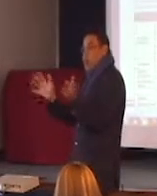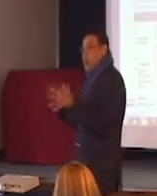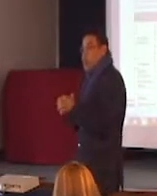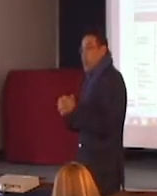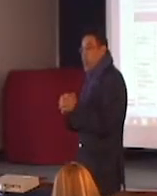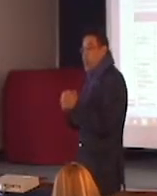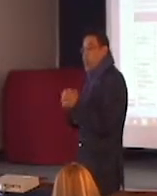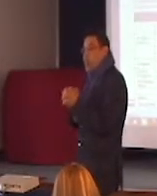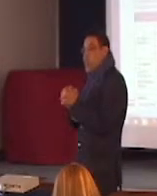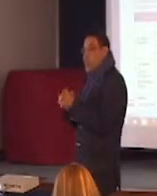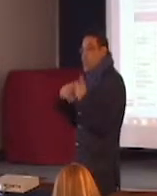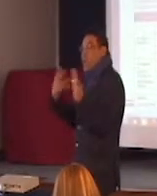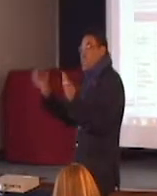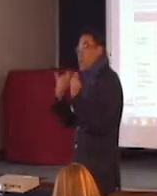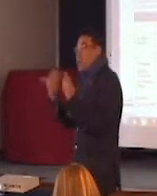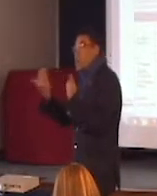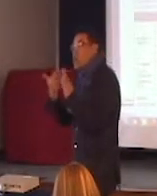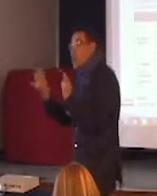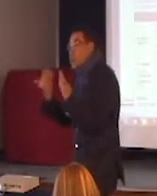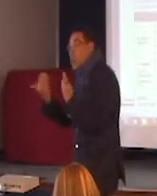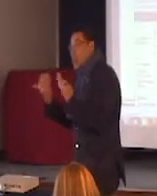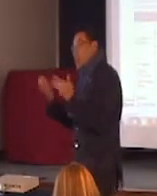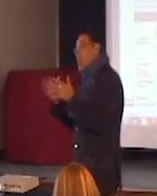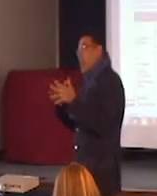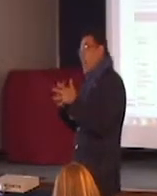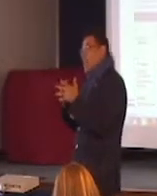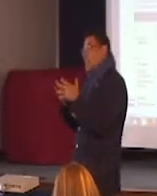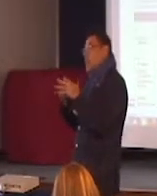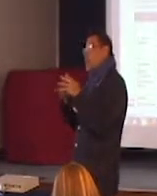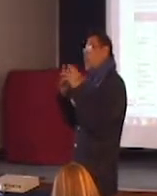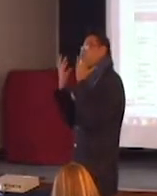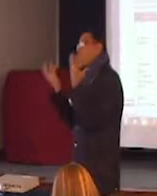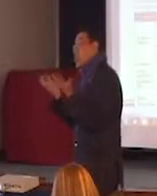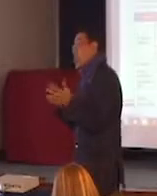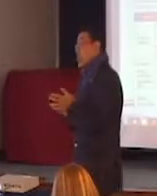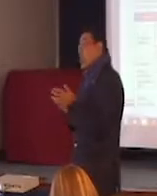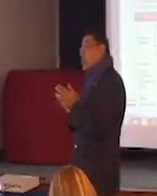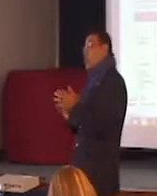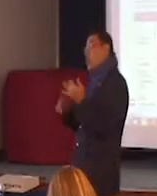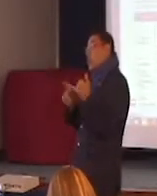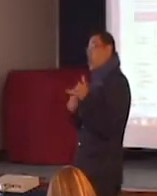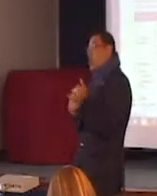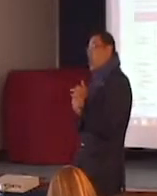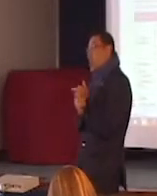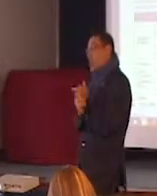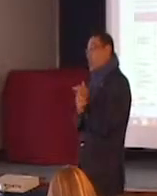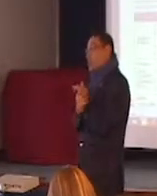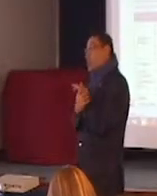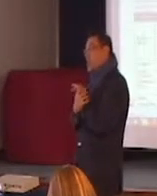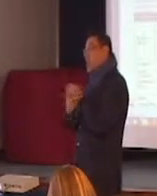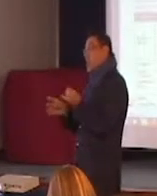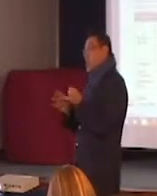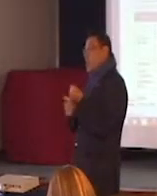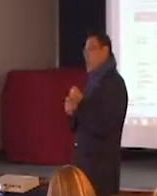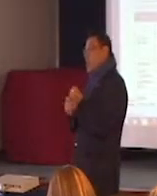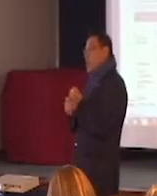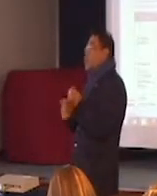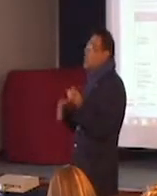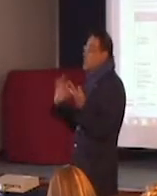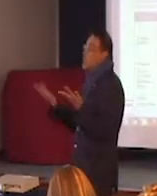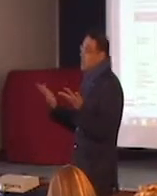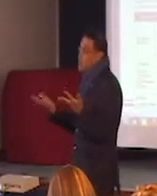unas formas que esto es comunicación, ¿no es cierto? O sea, estamos rompiendo, estamos propiciando esos elementos. Entonces, un